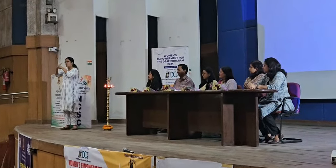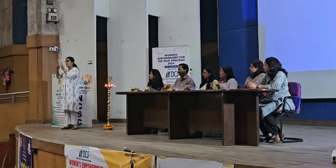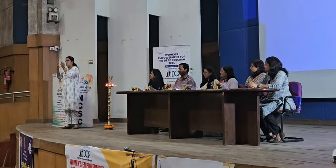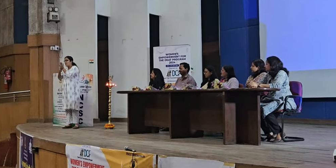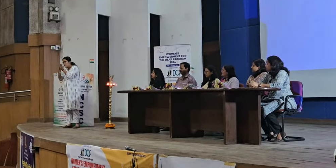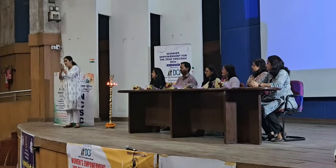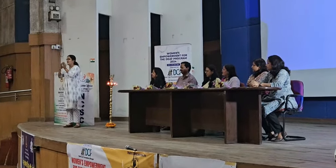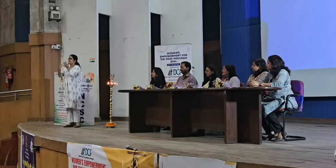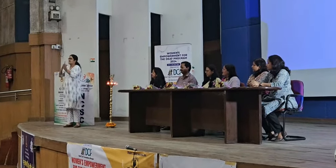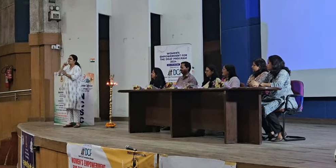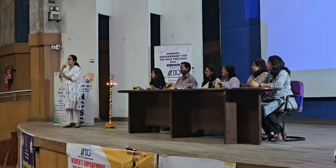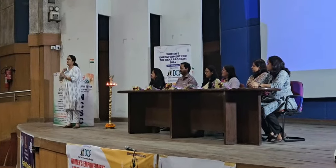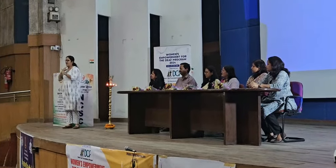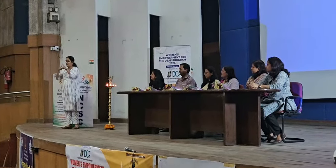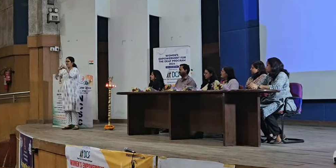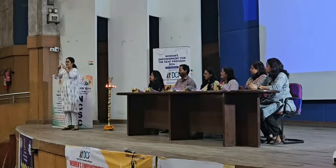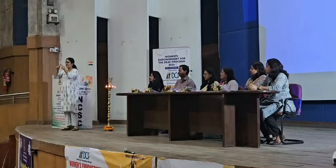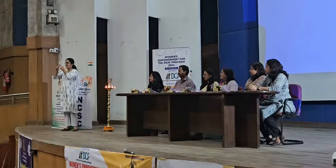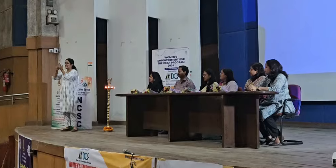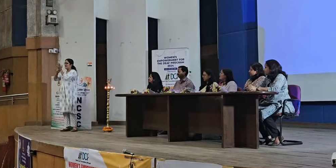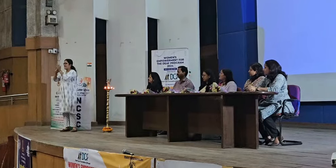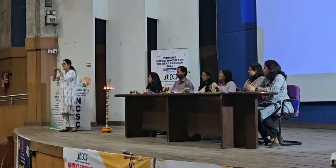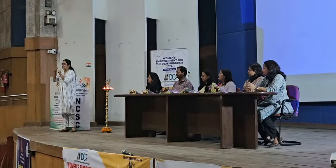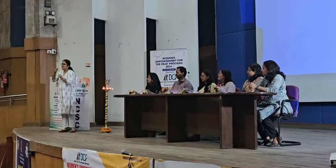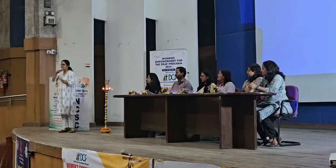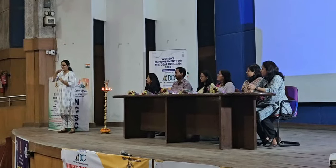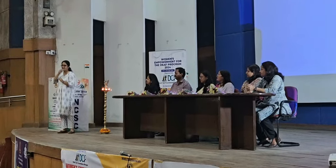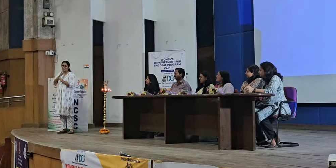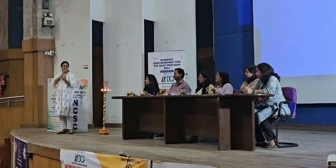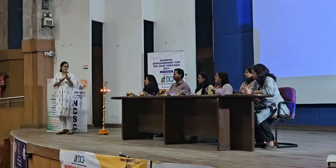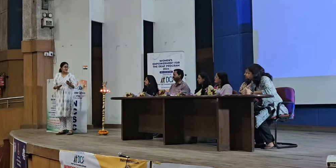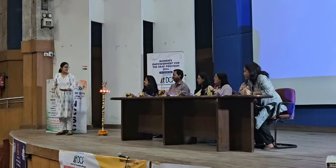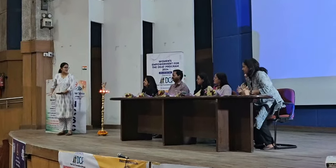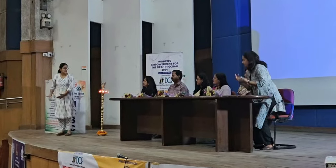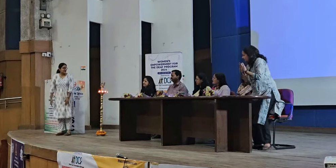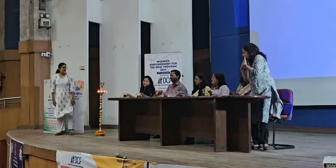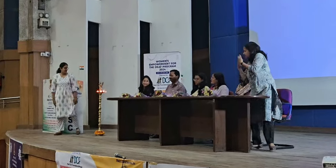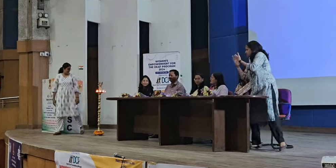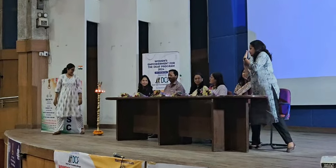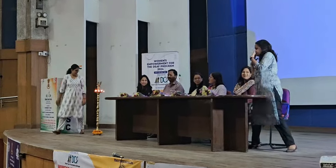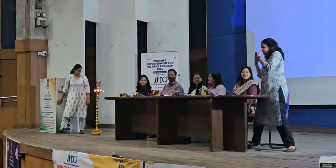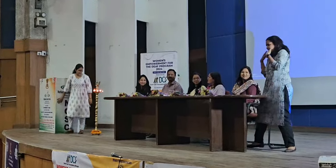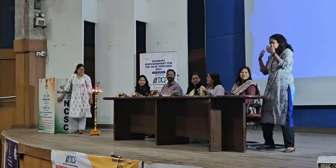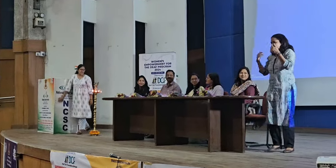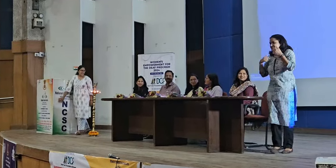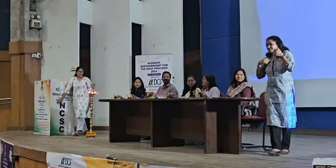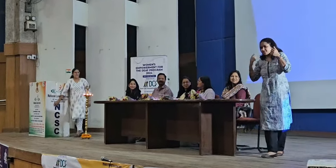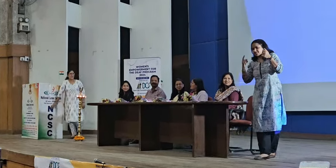नेशनल एसोसिएशन ऑफ डेफ की एग्जीक्यूटिव मेंबर जो है मिस टीना जी, मैं उनको इन्वाइट करना